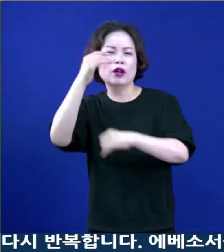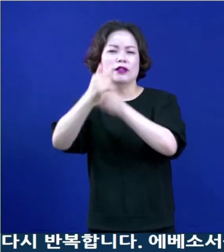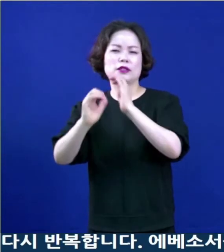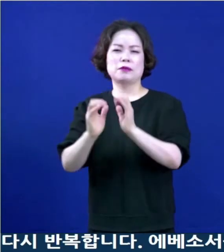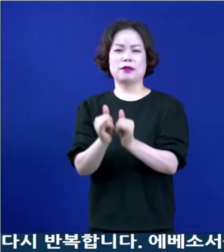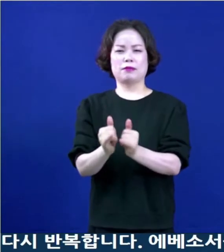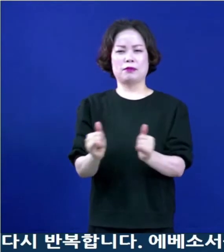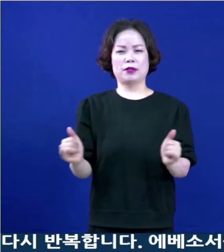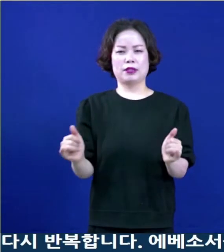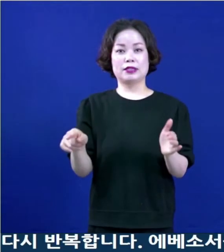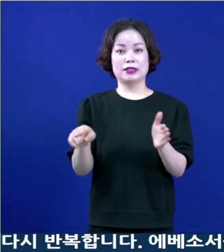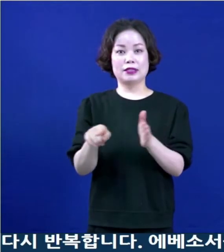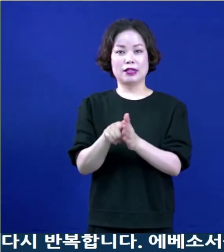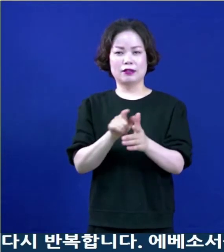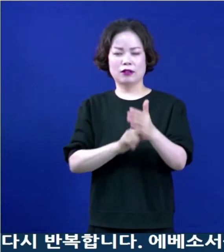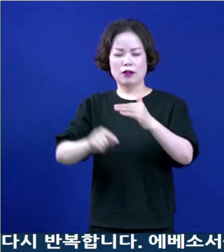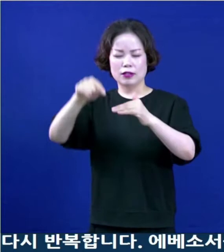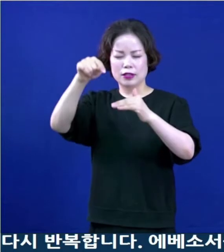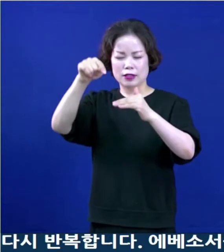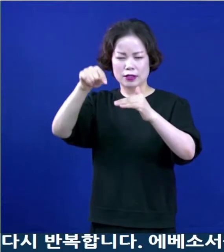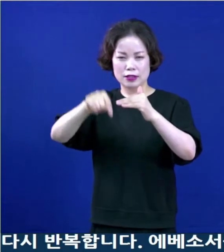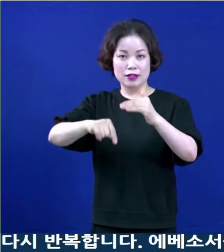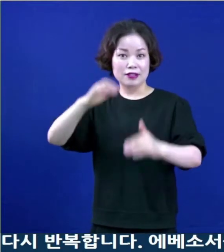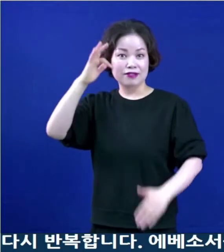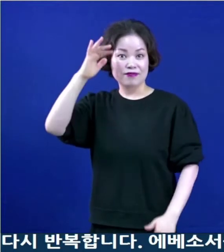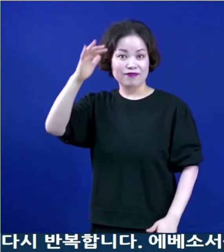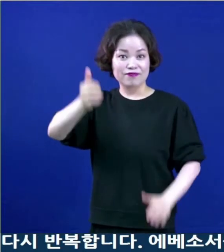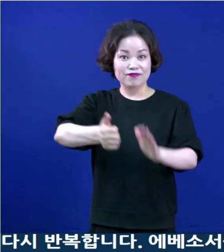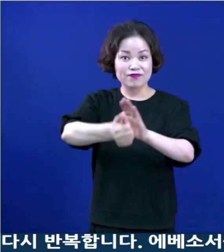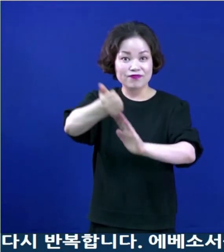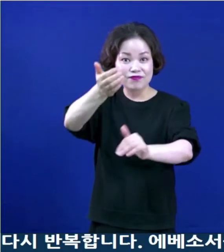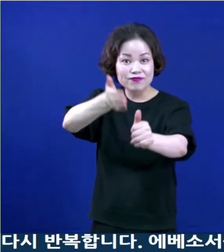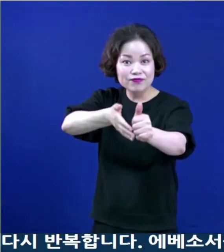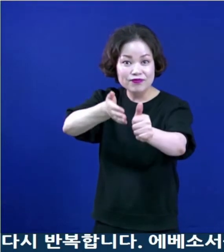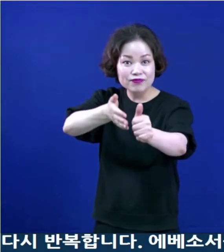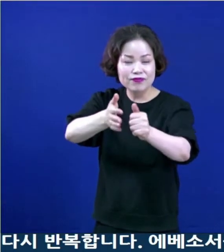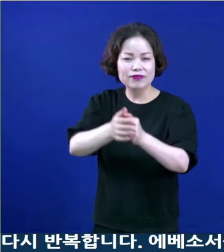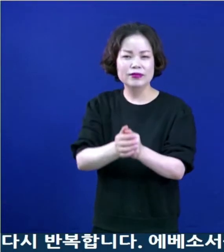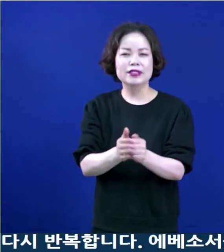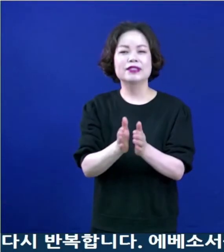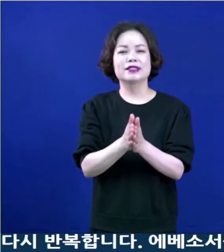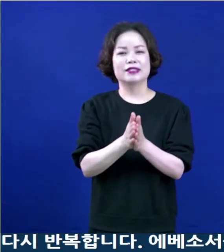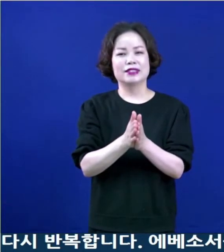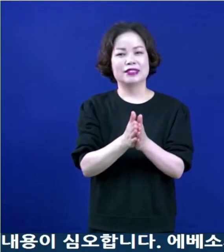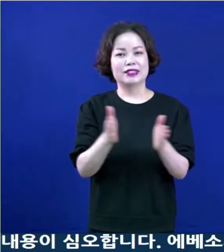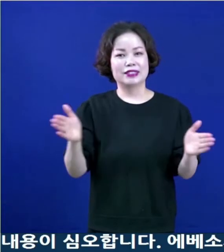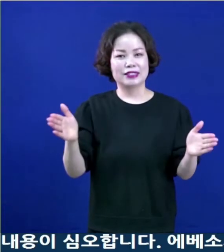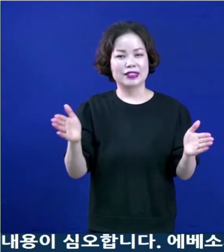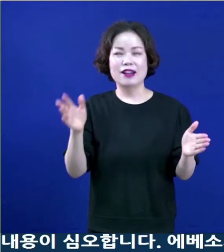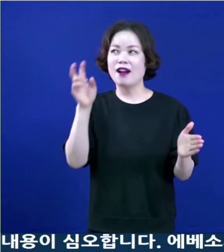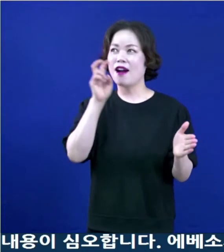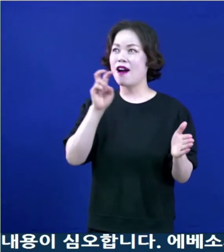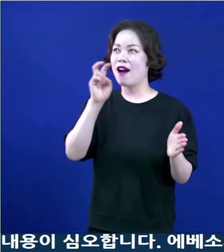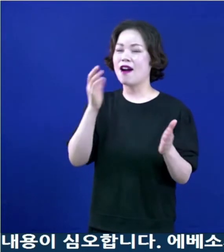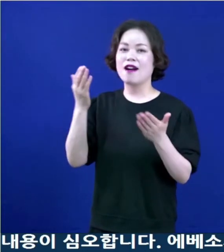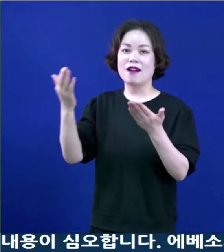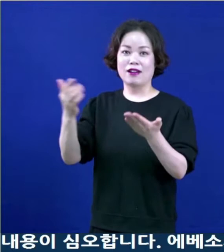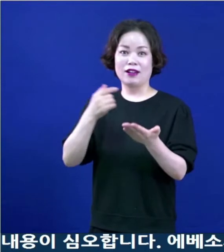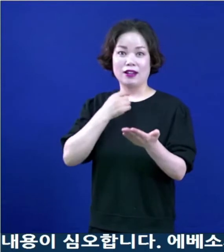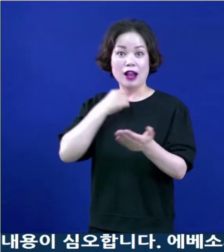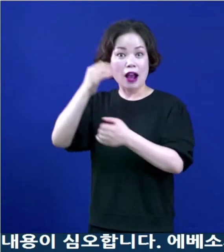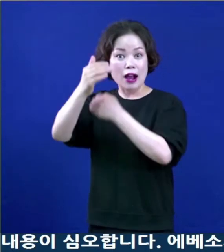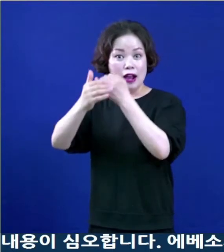백성들의 신앙이 더 깊어지기를 사모하며 소망합니다. 시작이 찬송하리로다.